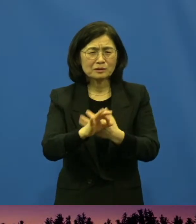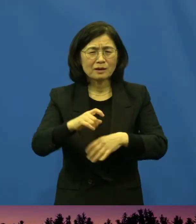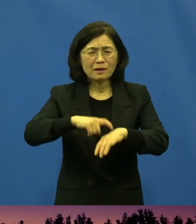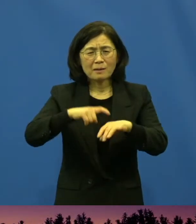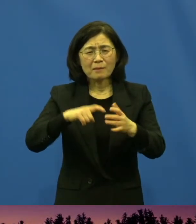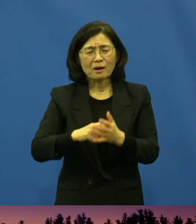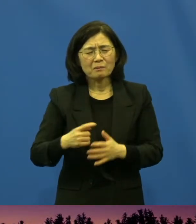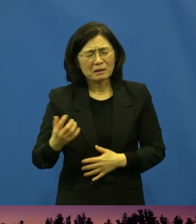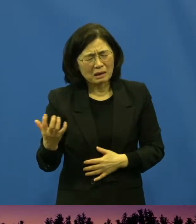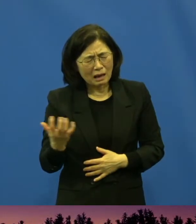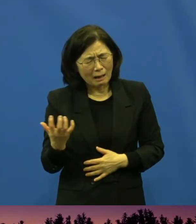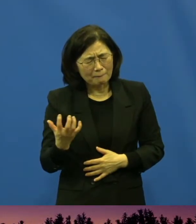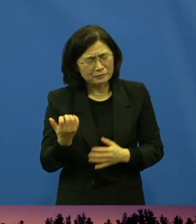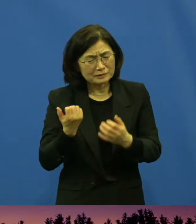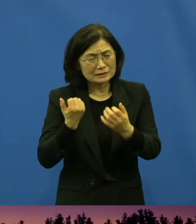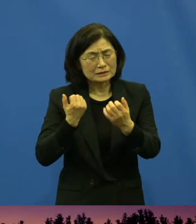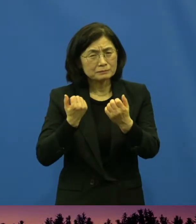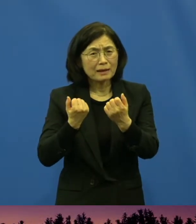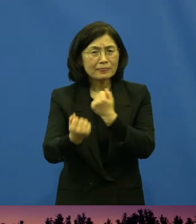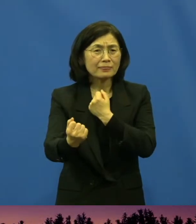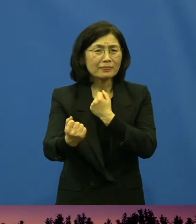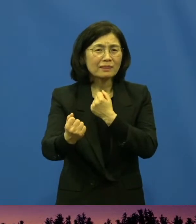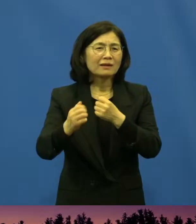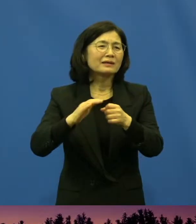차이는 있어. 그런데 사랑하는 것은 동일해요.